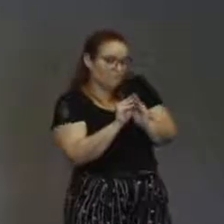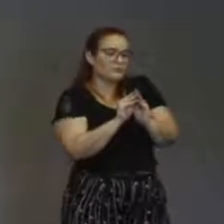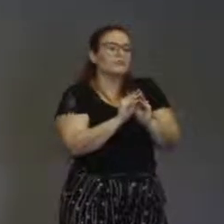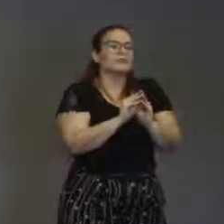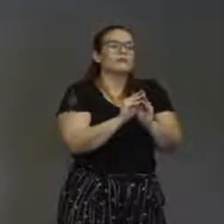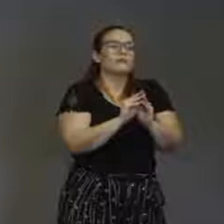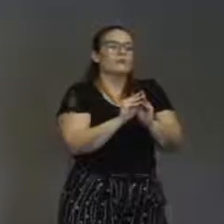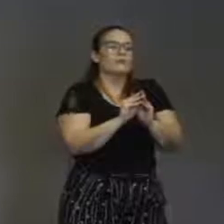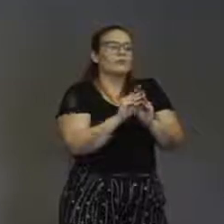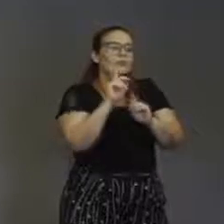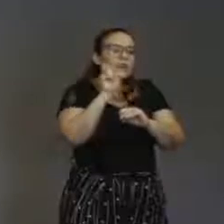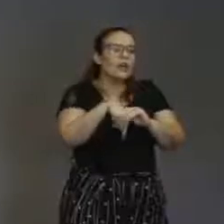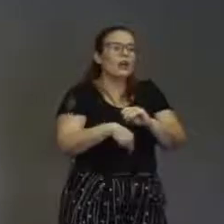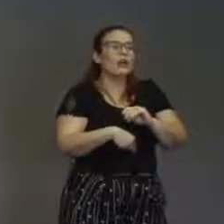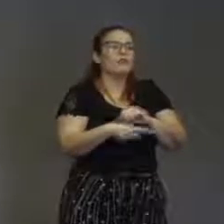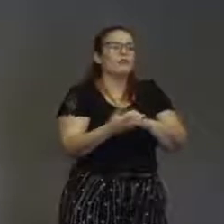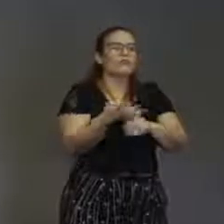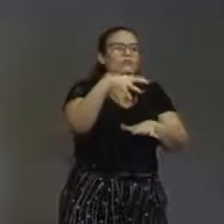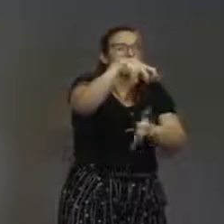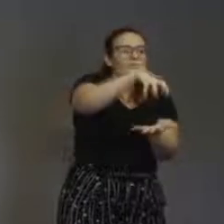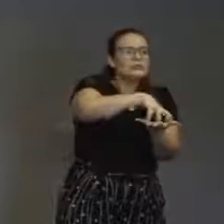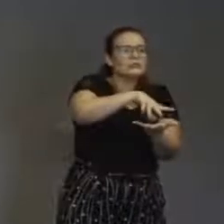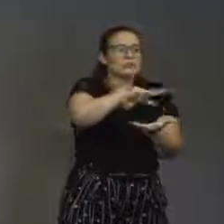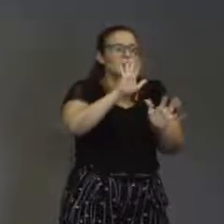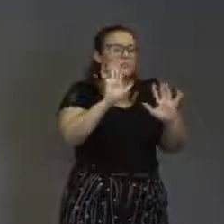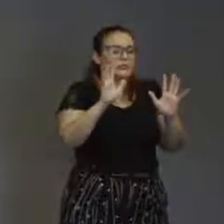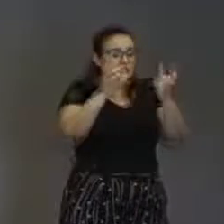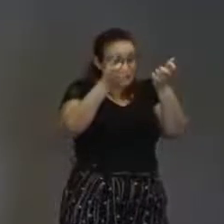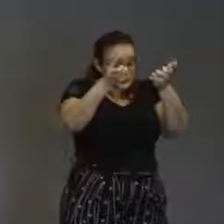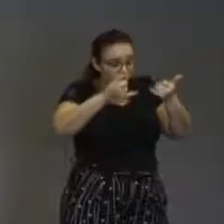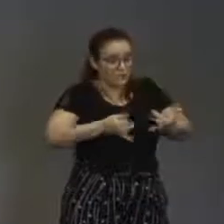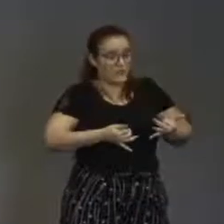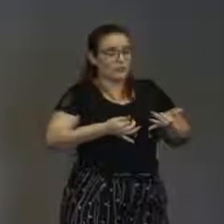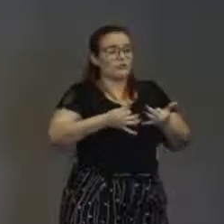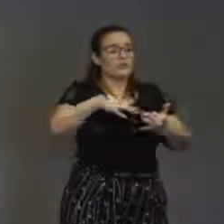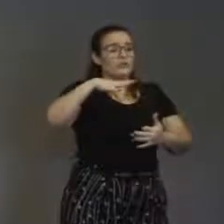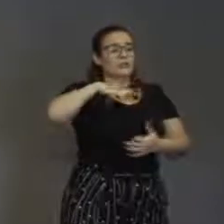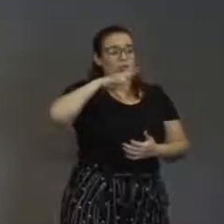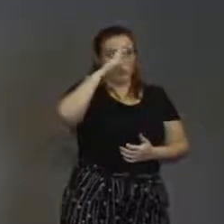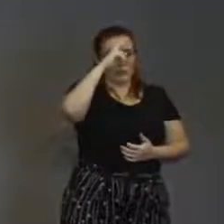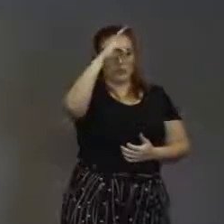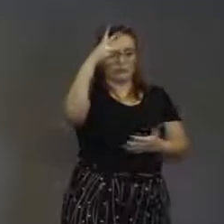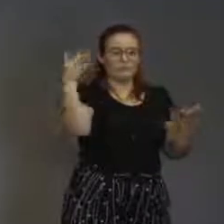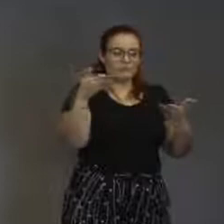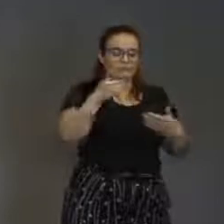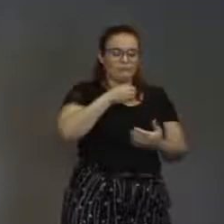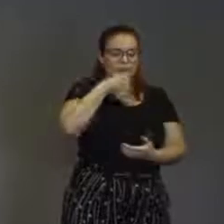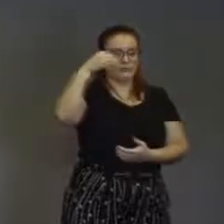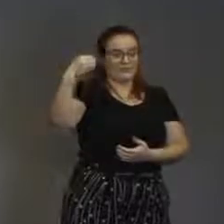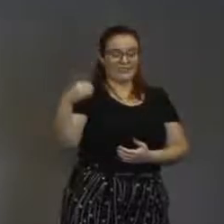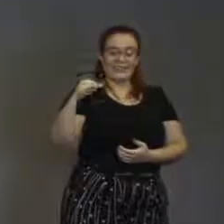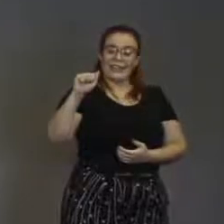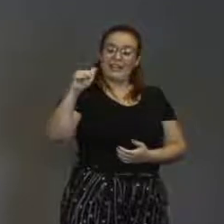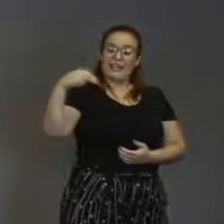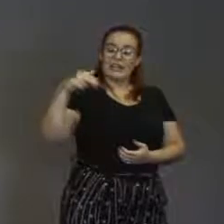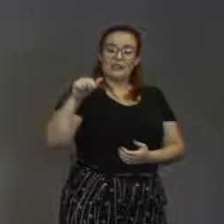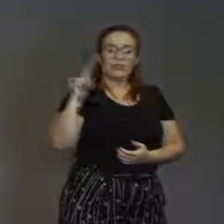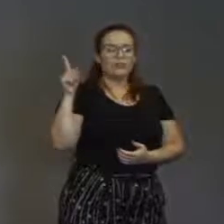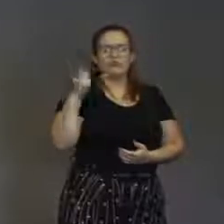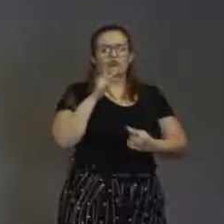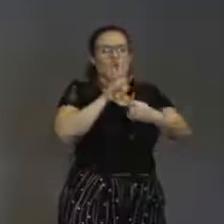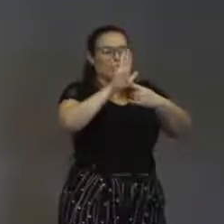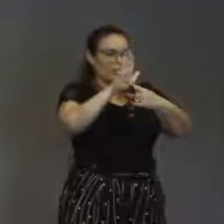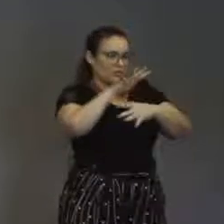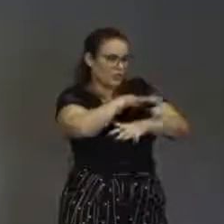de Comunidades Inteligentes, né? É uma definição geral. Eu passo a palavra primeiro para a Ana Carla, fazer uma apresentação